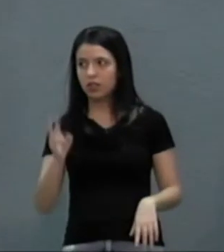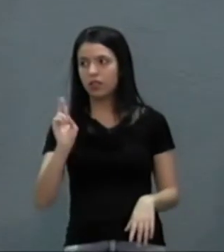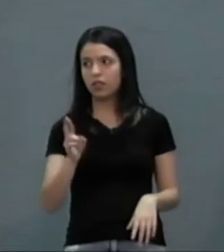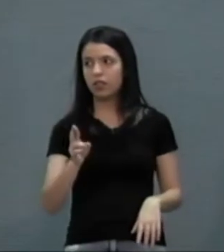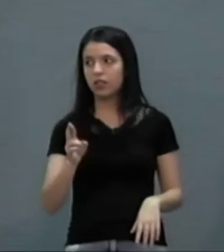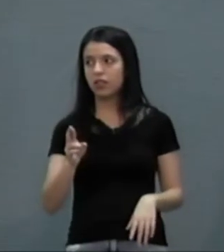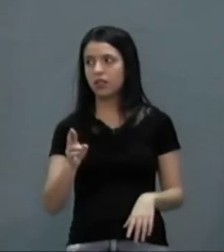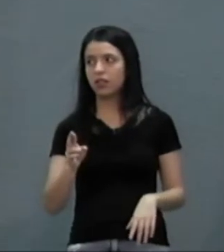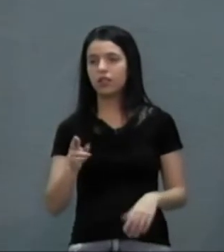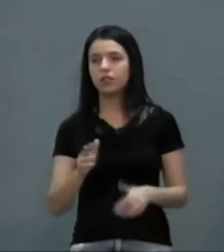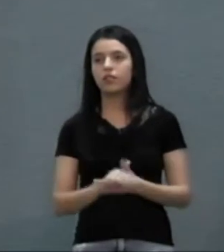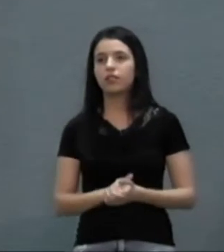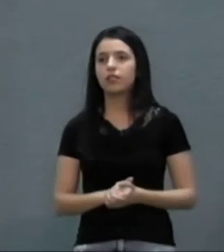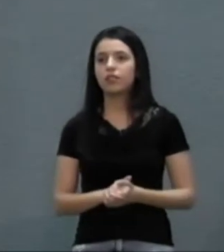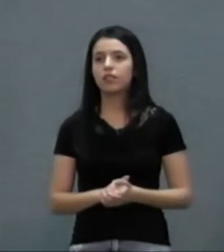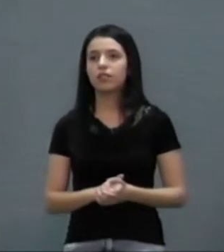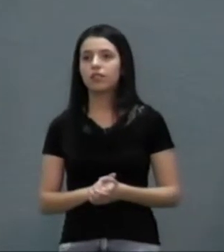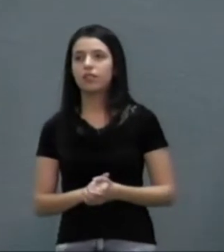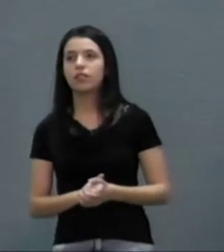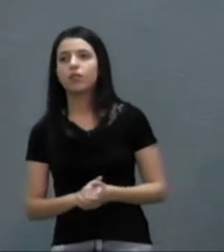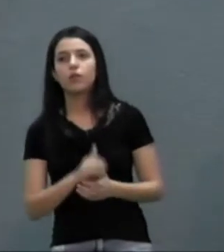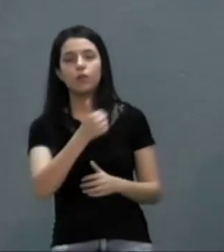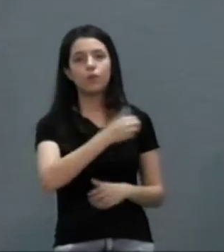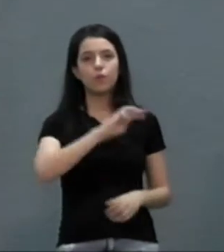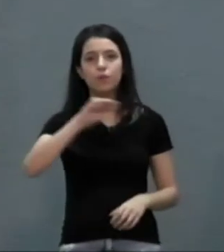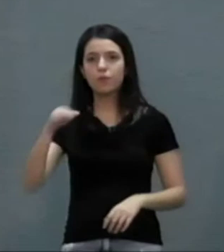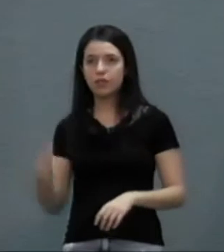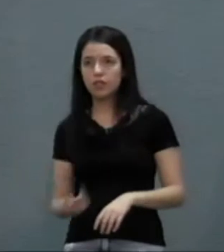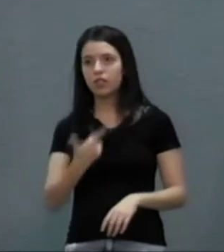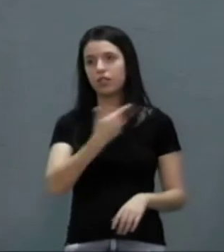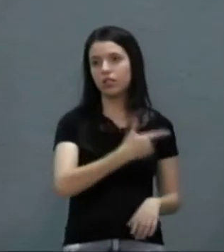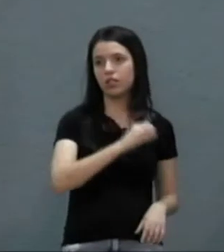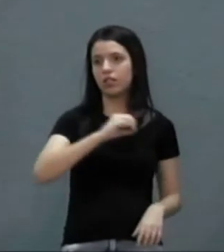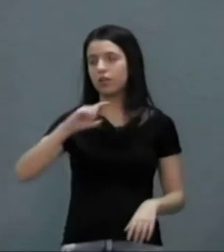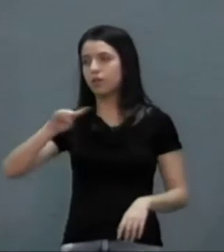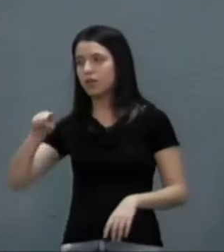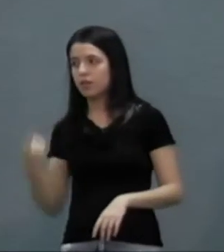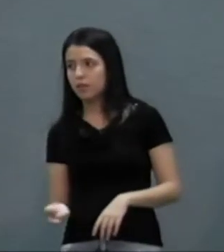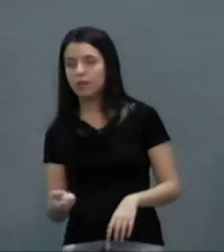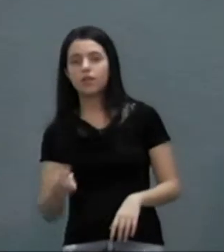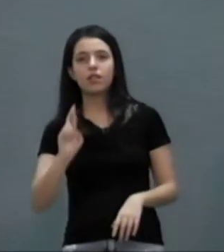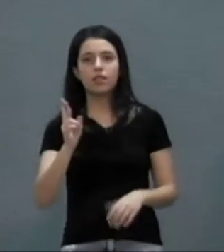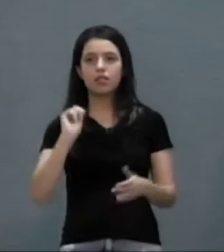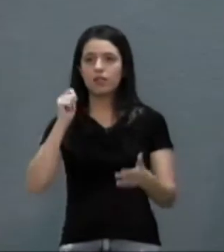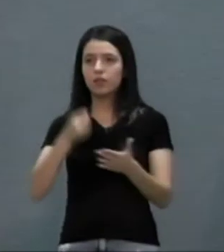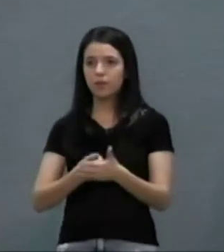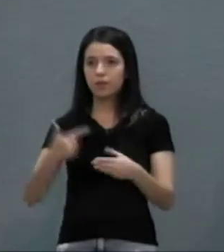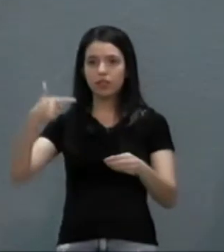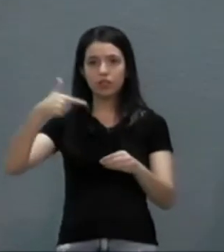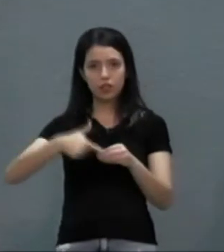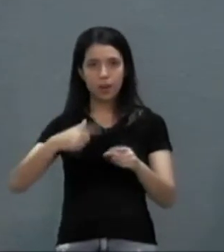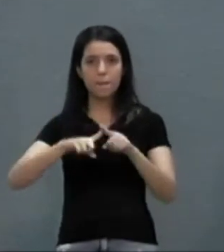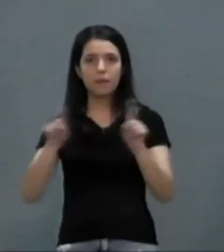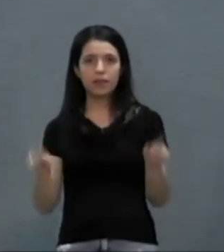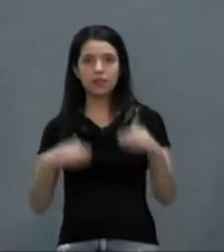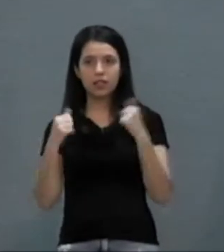Ótimo. 1.200.000. Ela vai comprar de diesel. Ótimo, prefeito. Parabéns, vai economizar bastante dinheiro. Só que tem que acelerar o